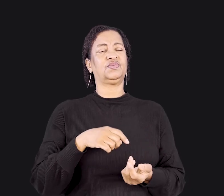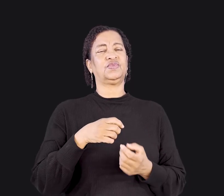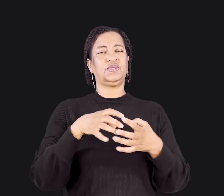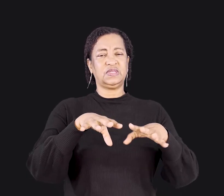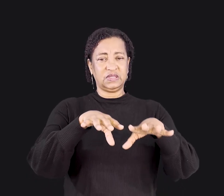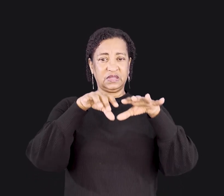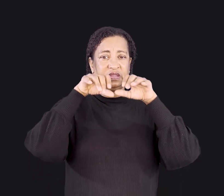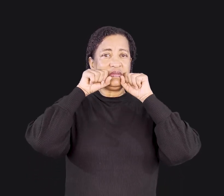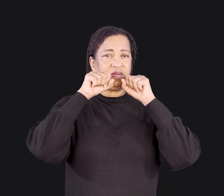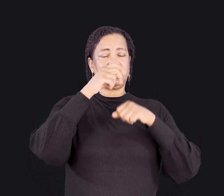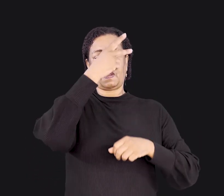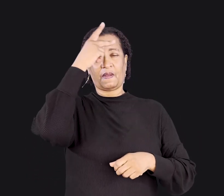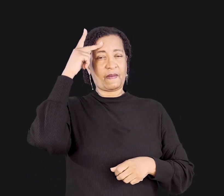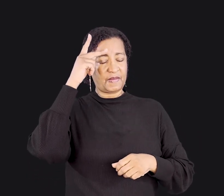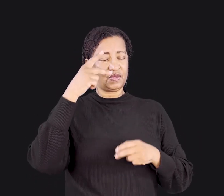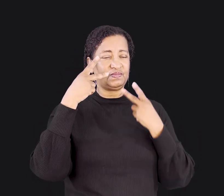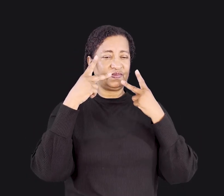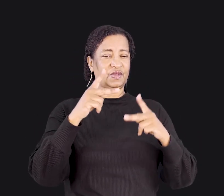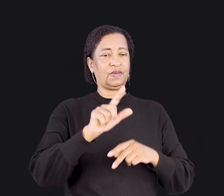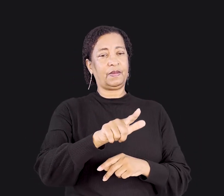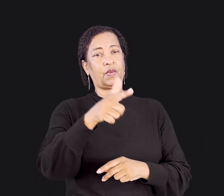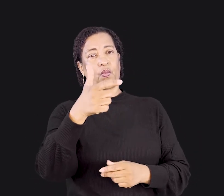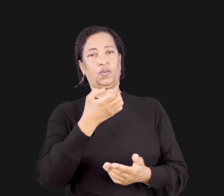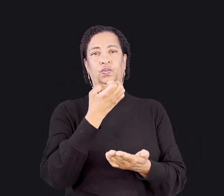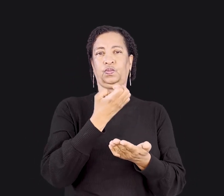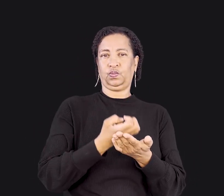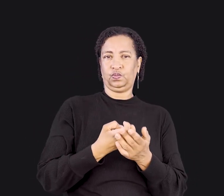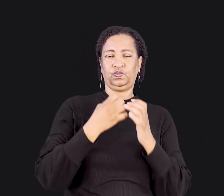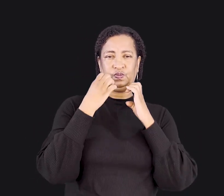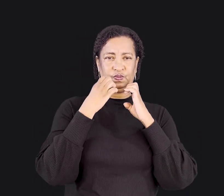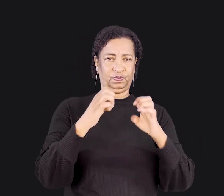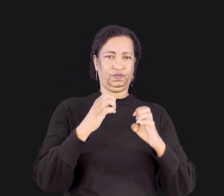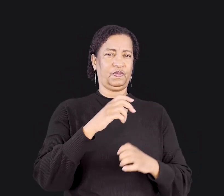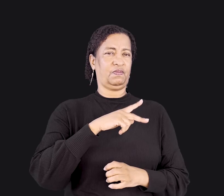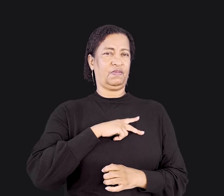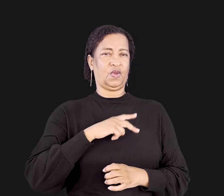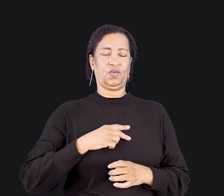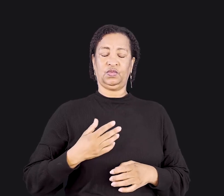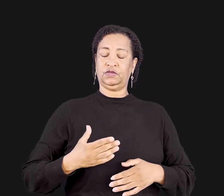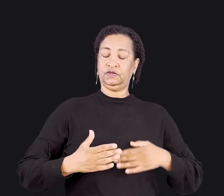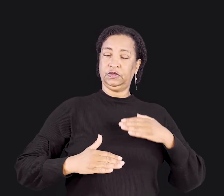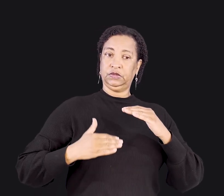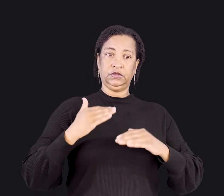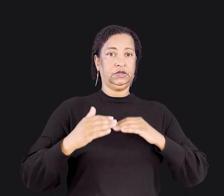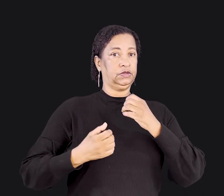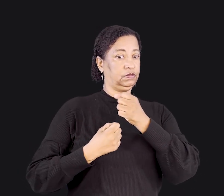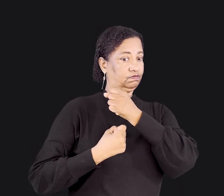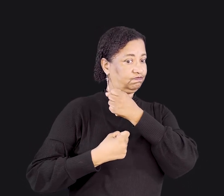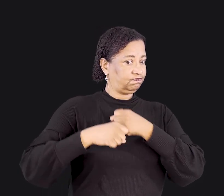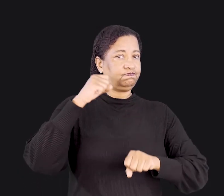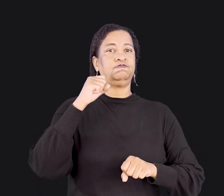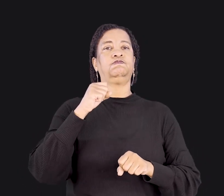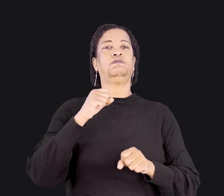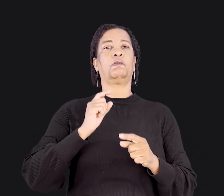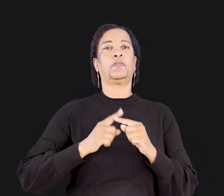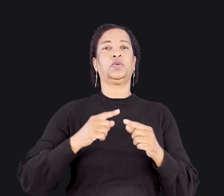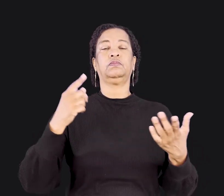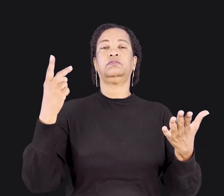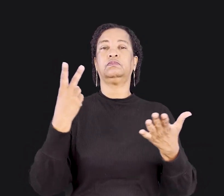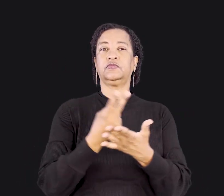quem estava pregando outro evangelho. Paulo estava mesmo muito exaltado, muito bravo, porque o que estava acontecendo